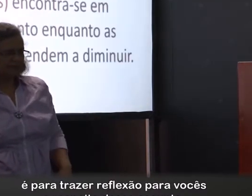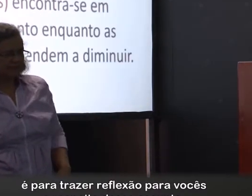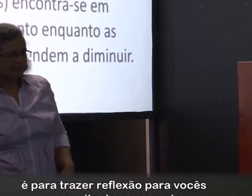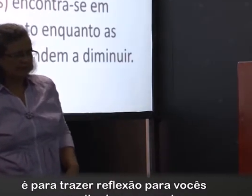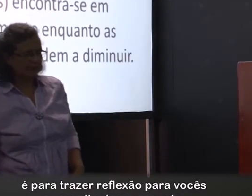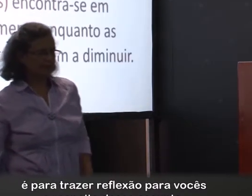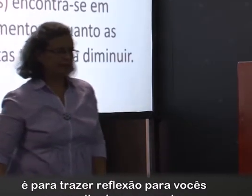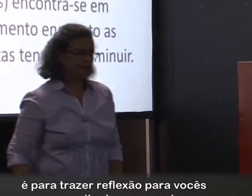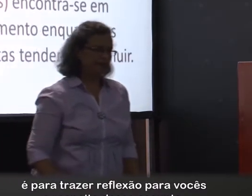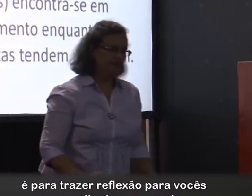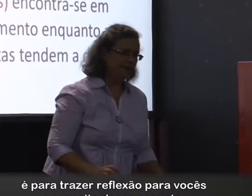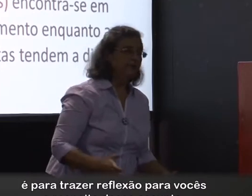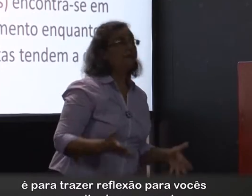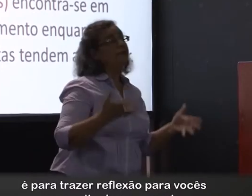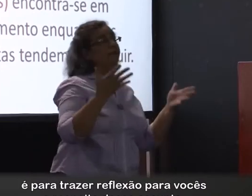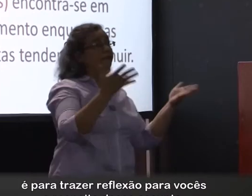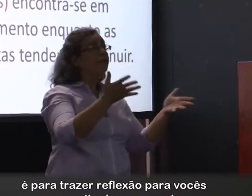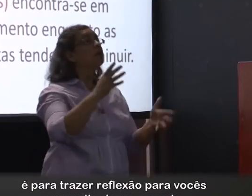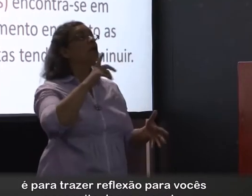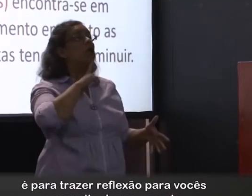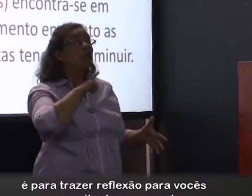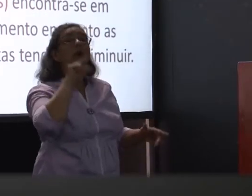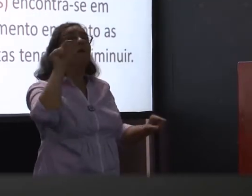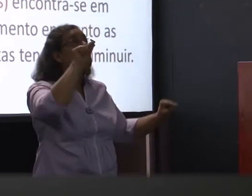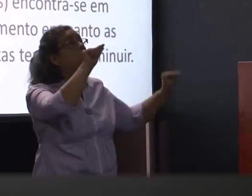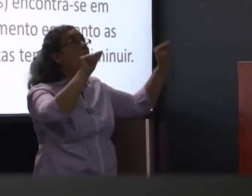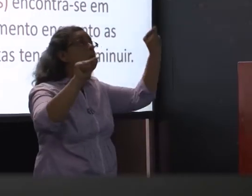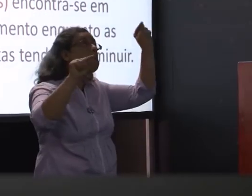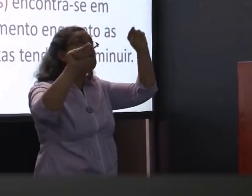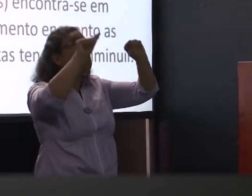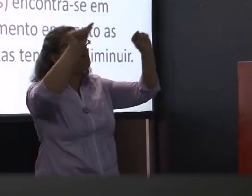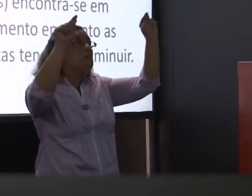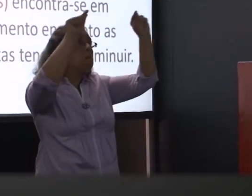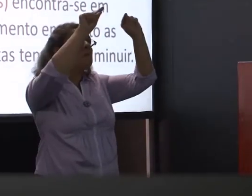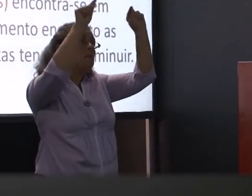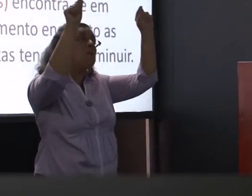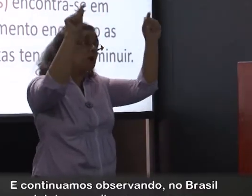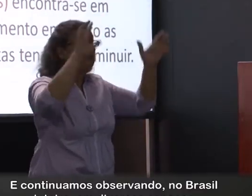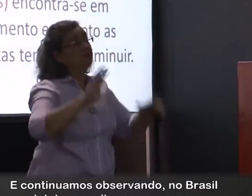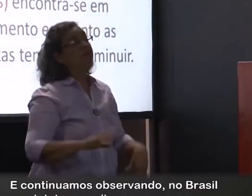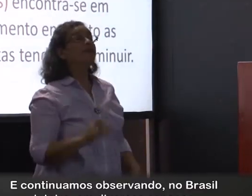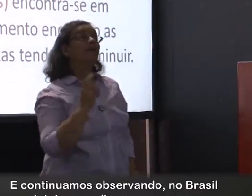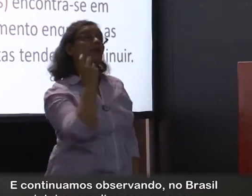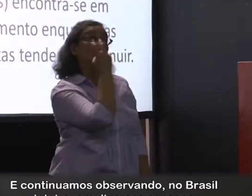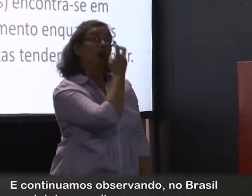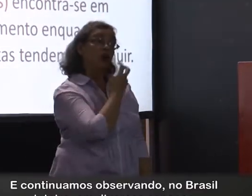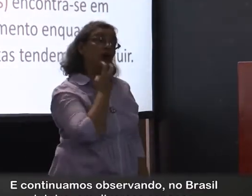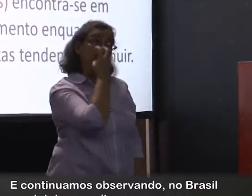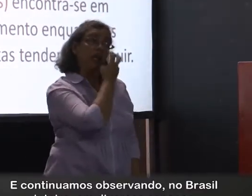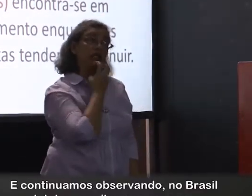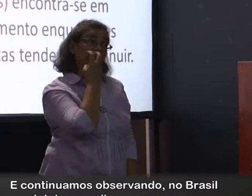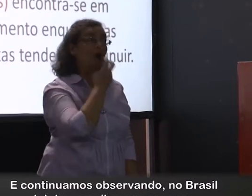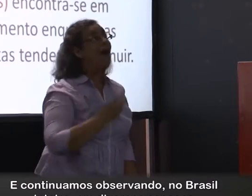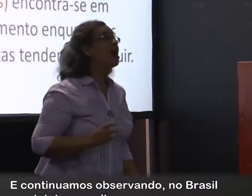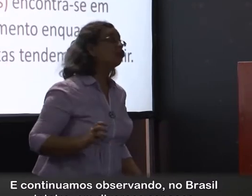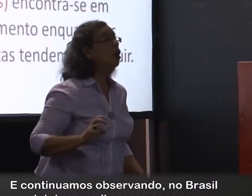para vocês a respeito desse assunto. E aí a gente continua observando no Brasil inteiro, nos